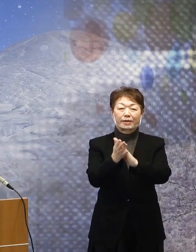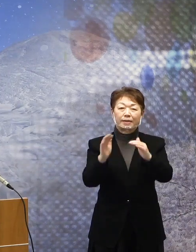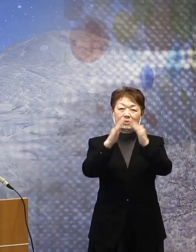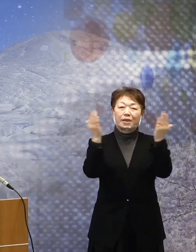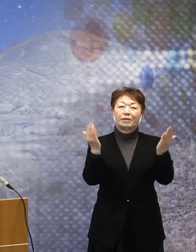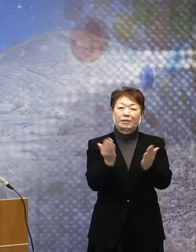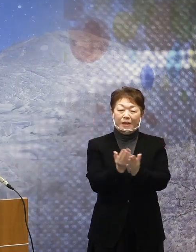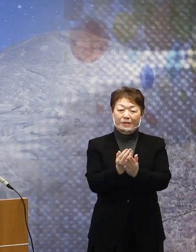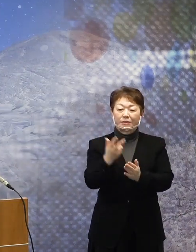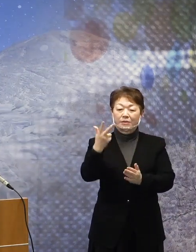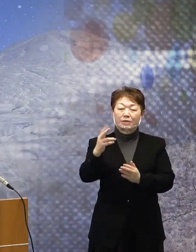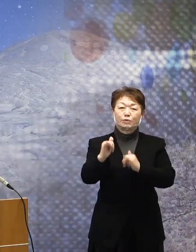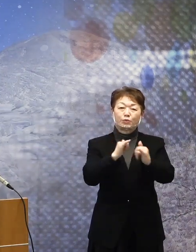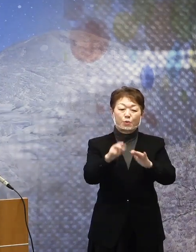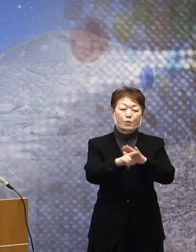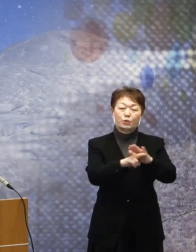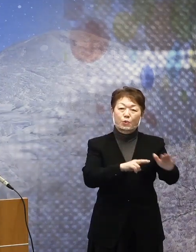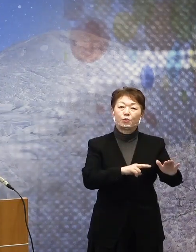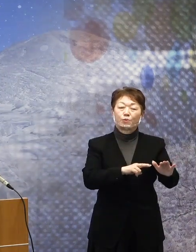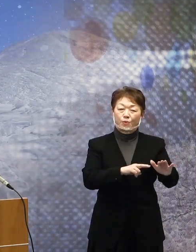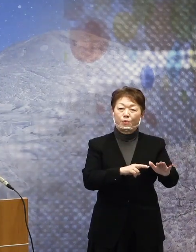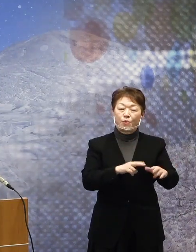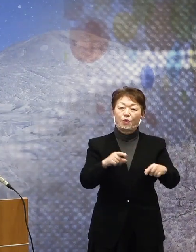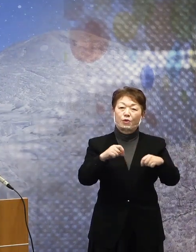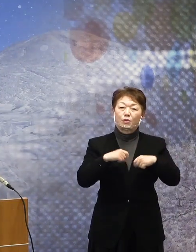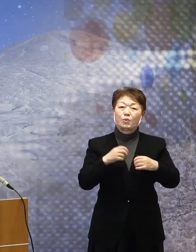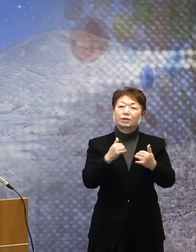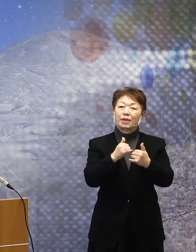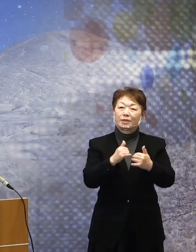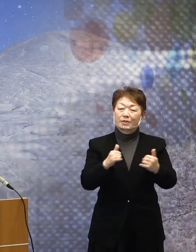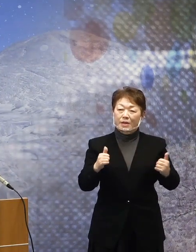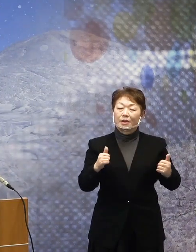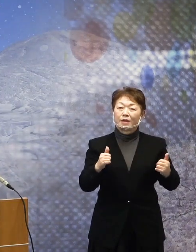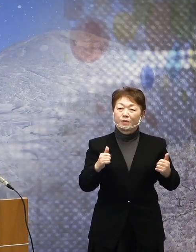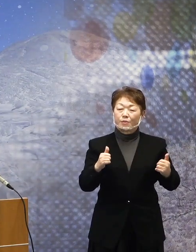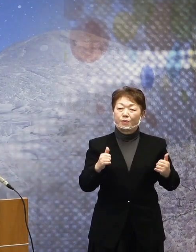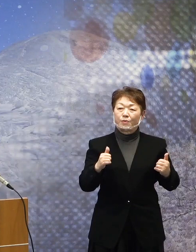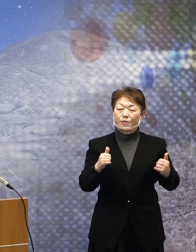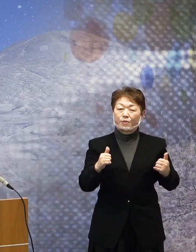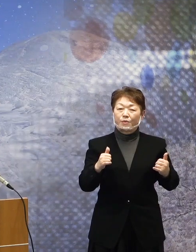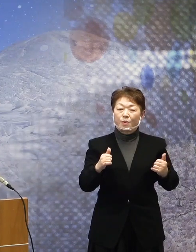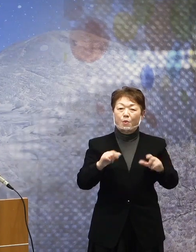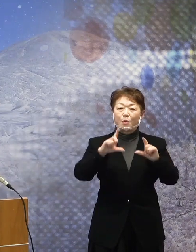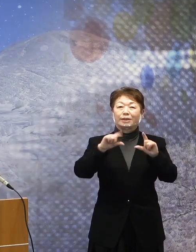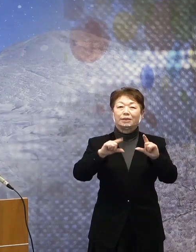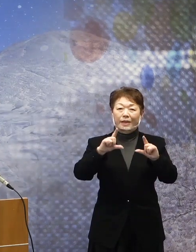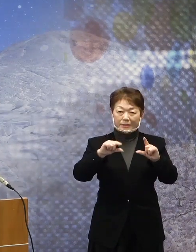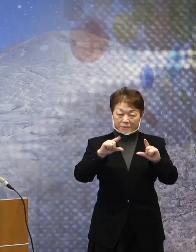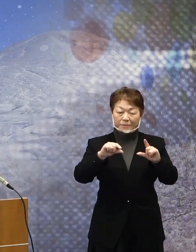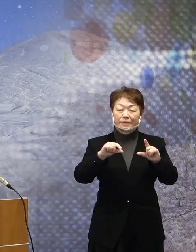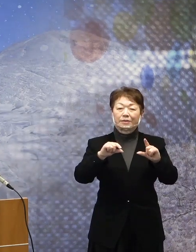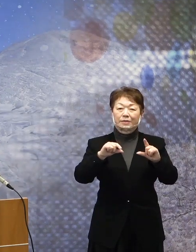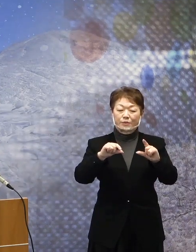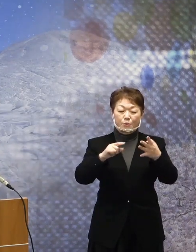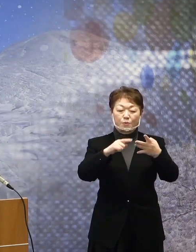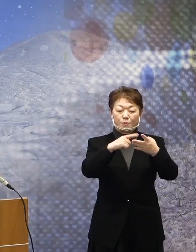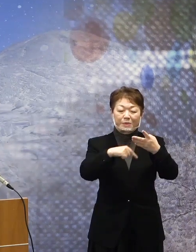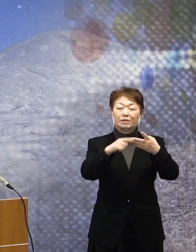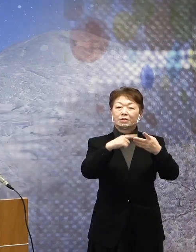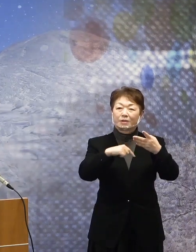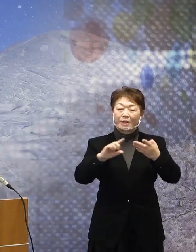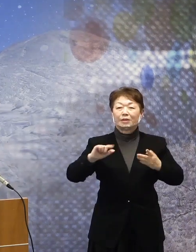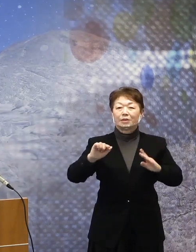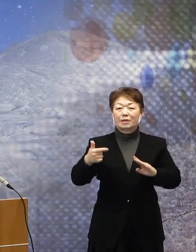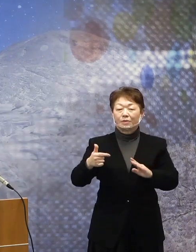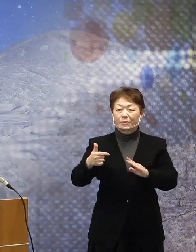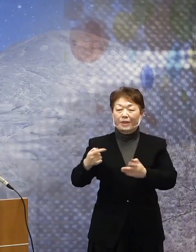つまり市町村ごとの陽性者のこう、まあ、シェアという言い方はよくないですが、まあ、占める割合、その3つが違うというご指